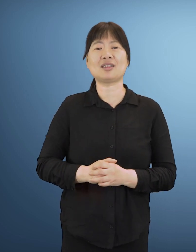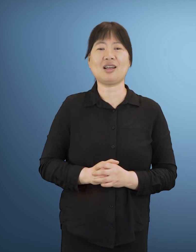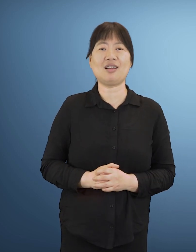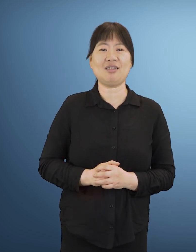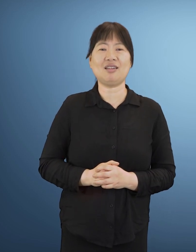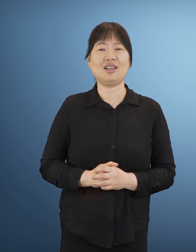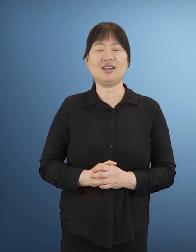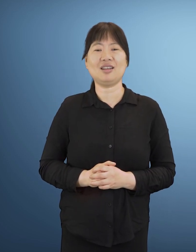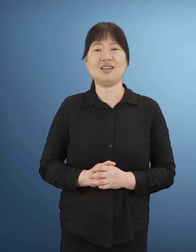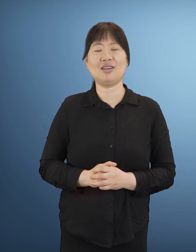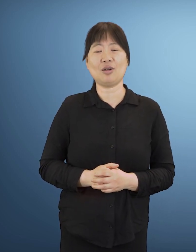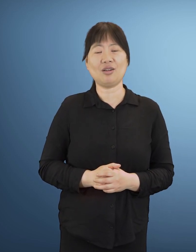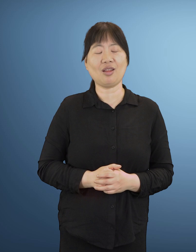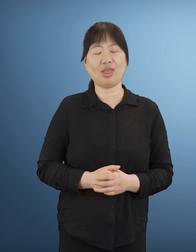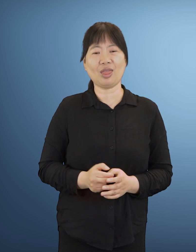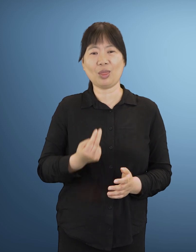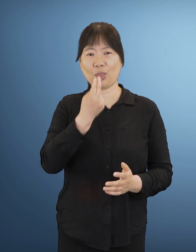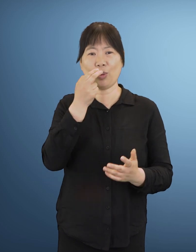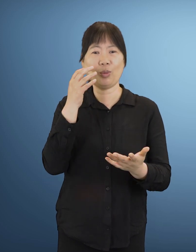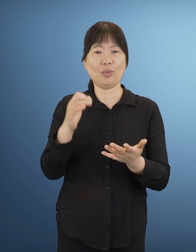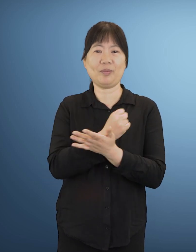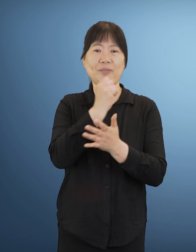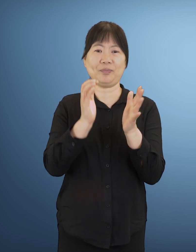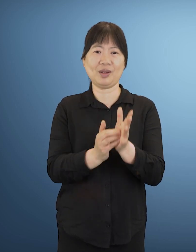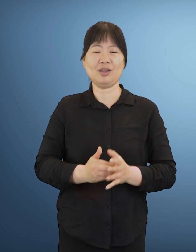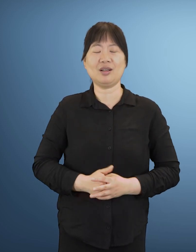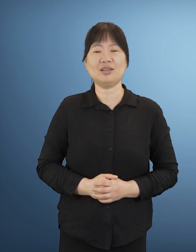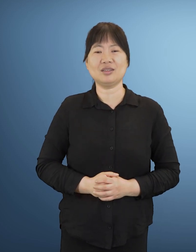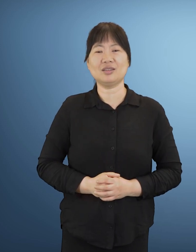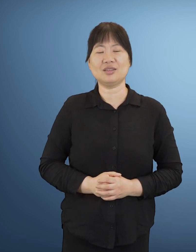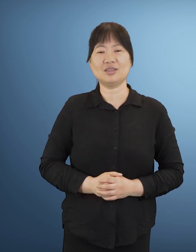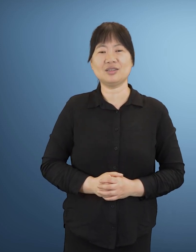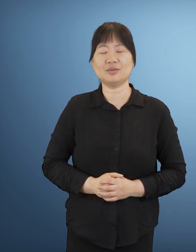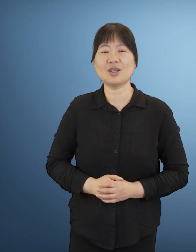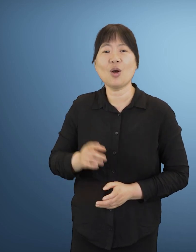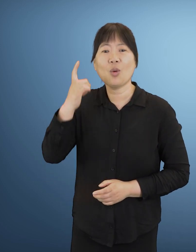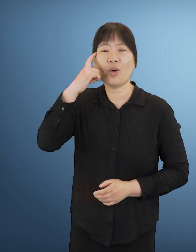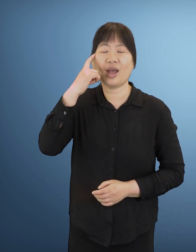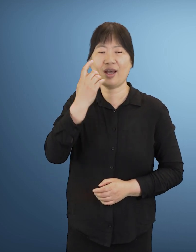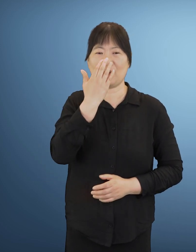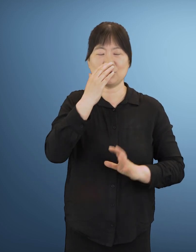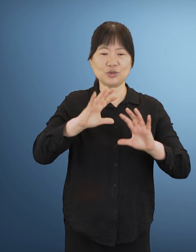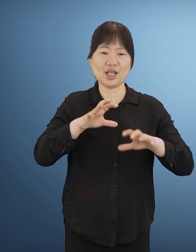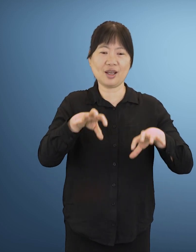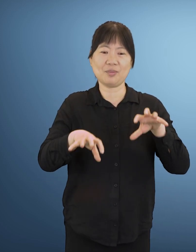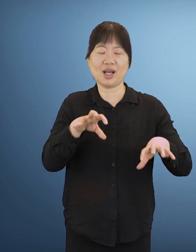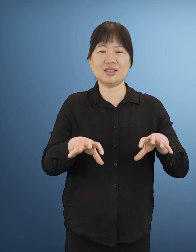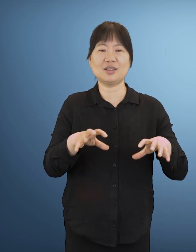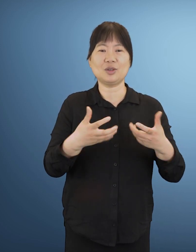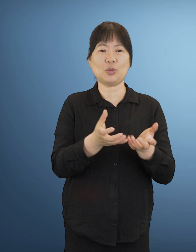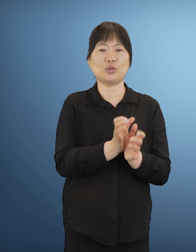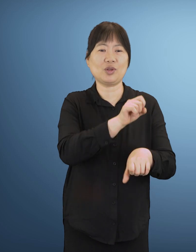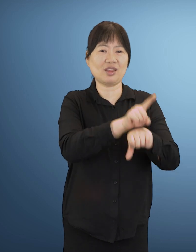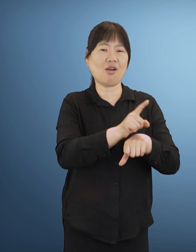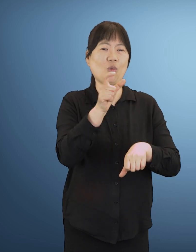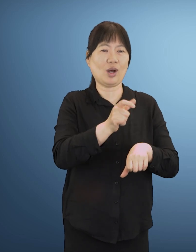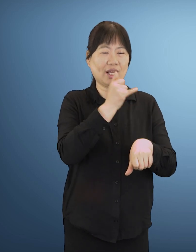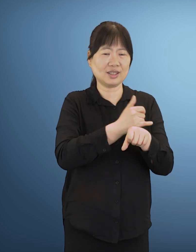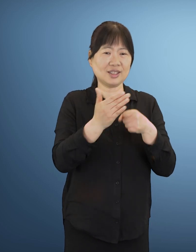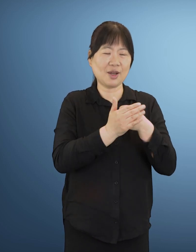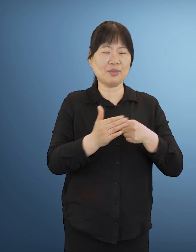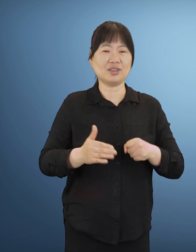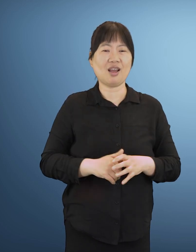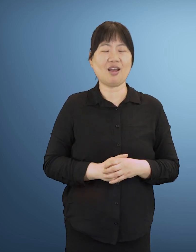집이. 다 안단 말이에요. 유대 마을은 이 공동색성이 강하기 때문에 그저 뭐 앞뒤